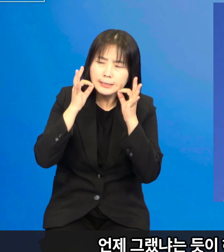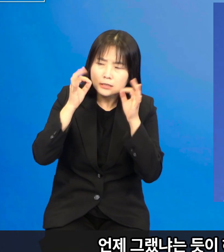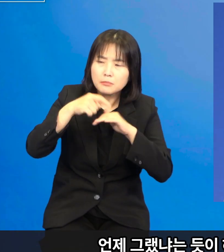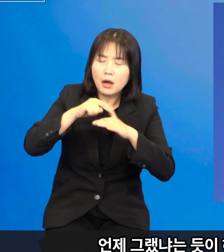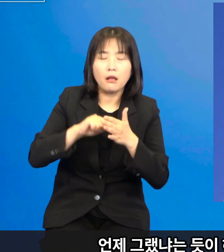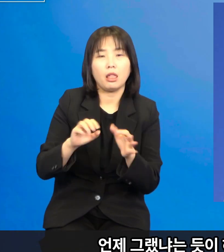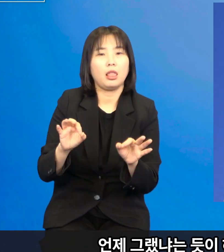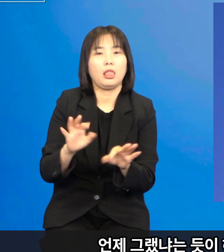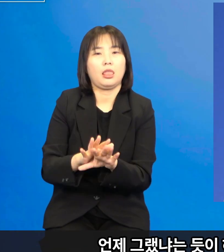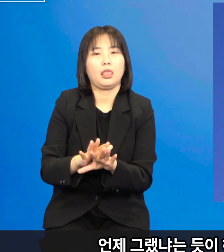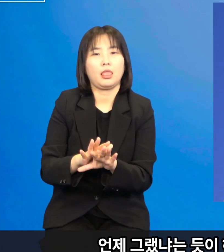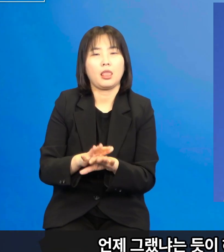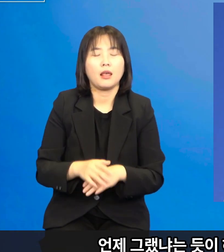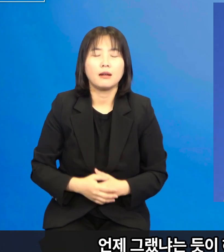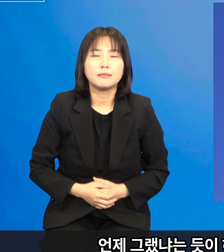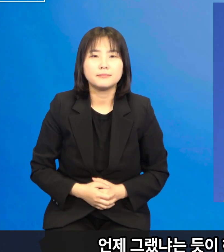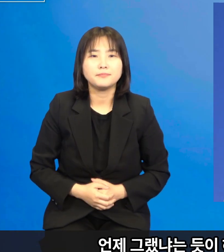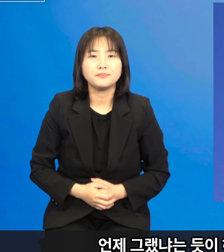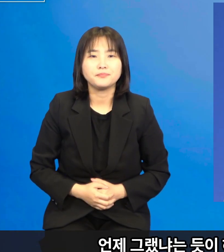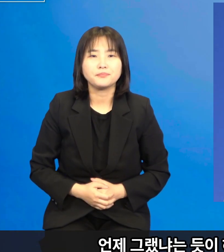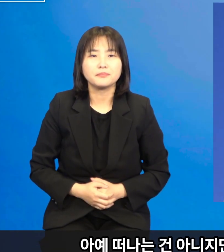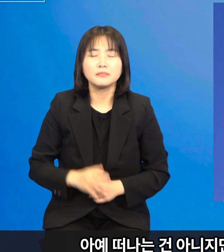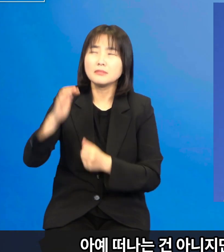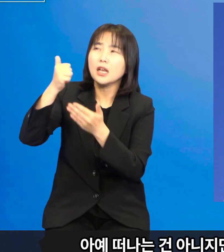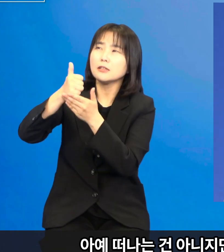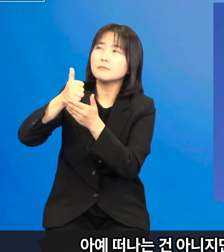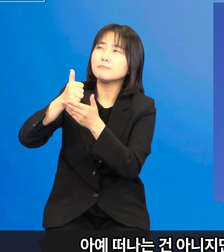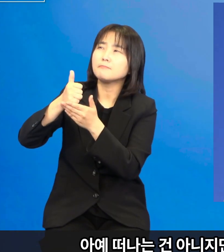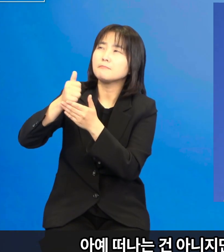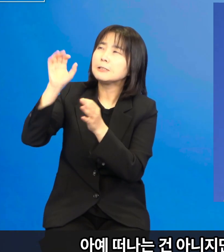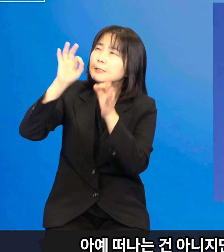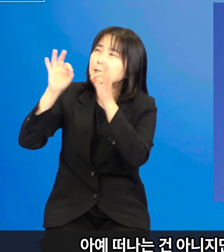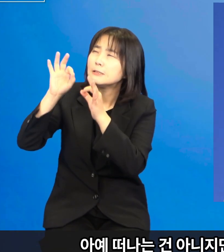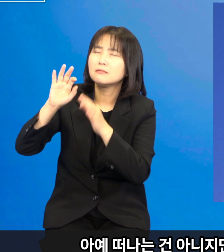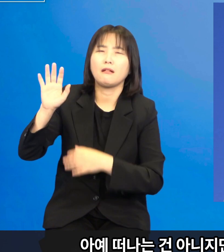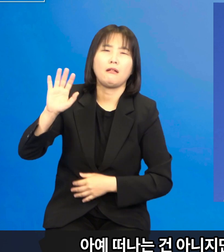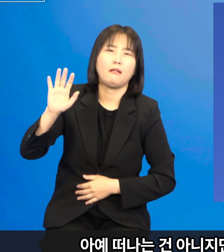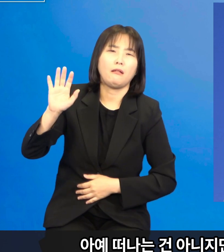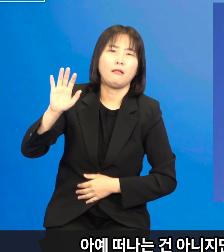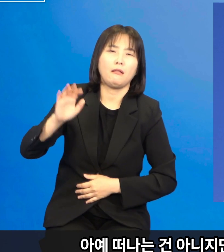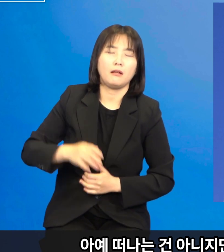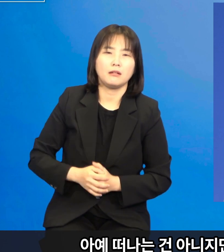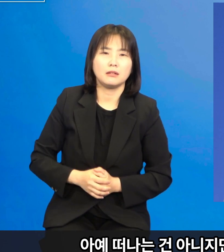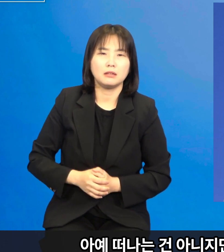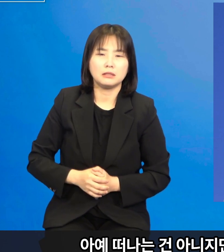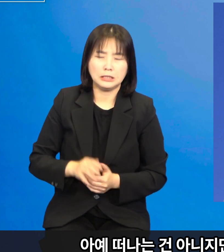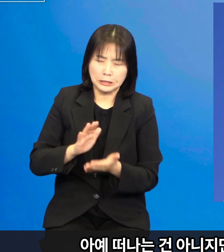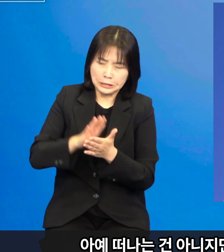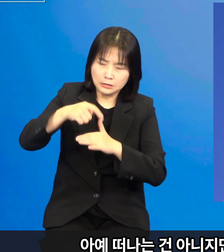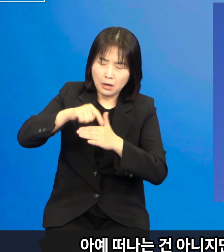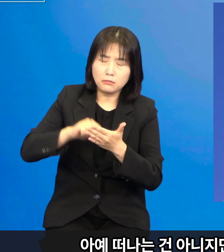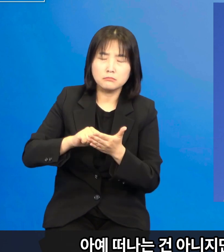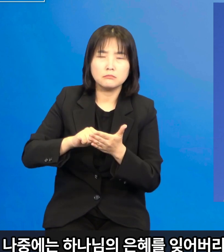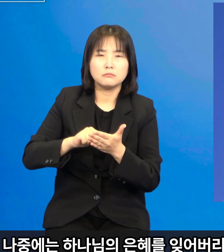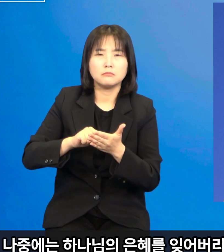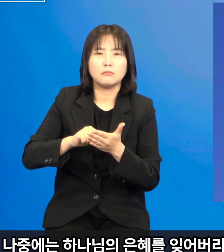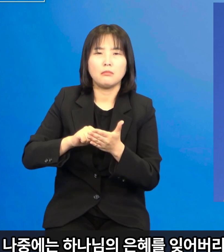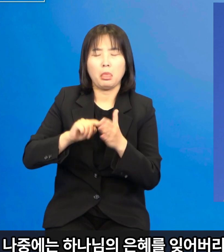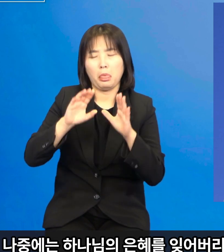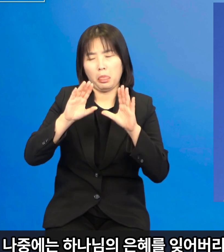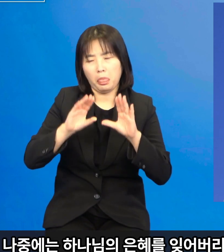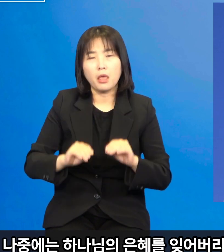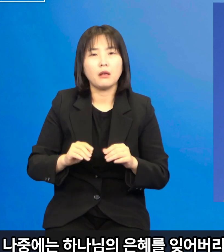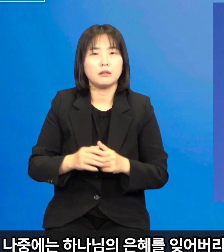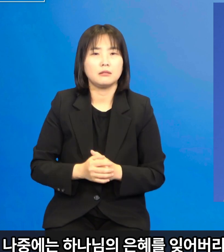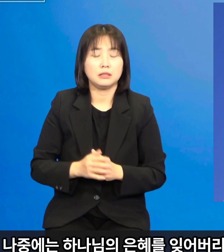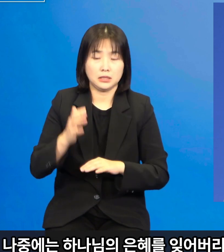언제 그랬냐는 듯이 하나님께 잘 나아가지, 아예 떠나는 건 아니지만 그 열정이 식는 거예요. 나중에는